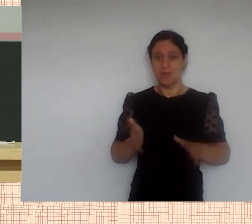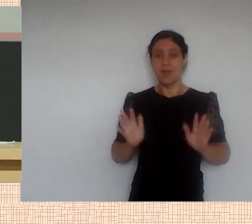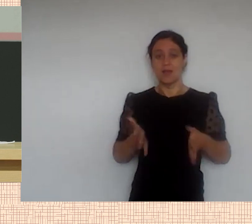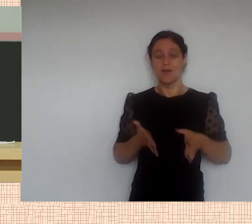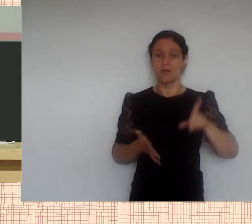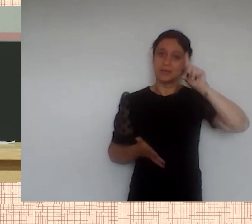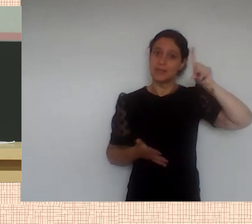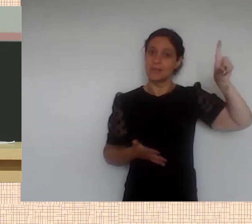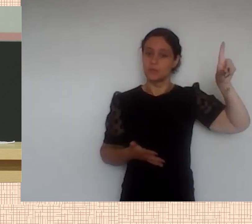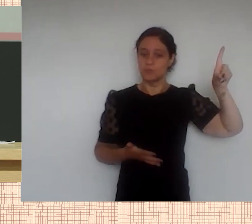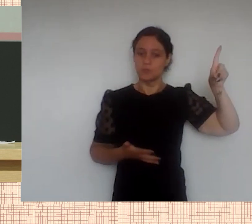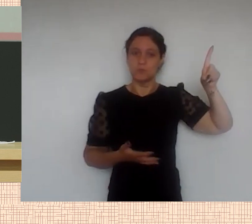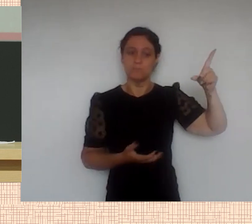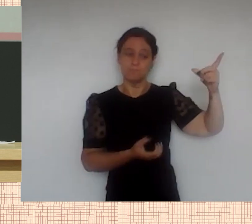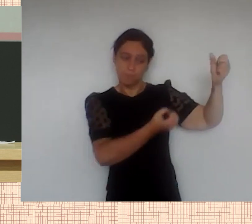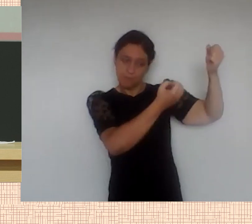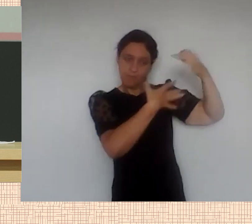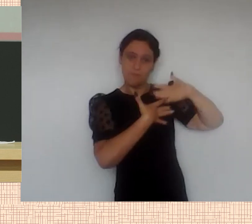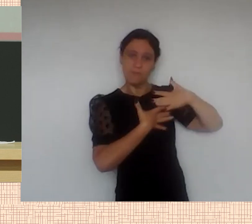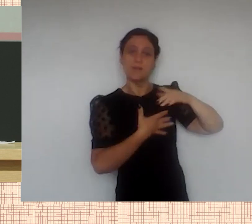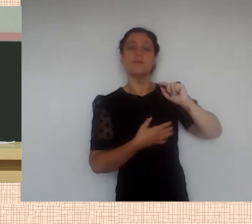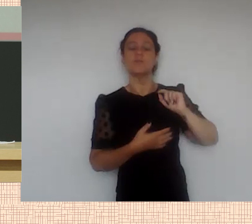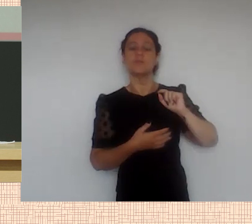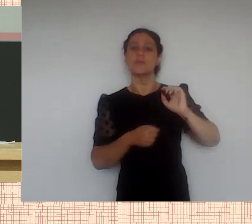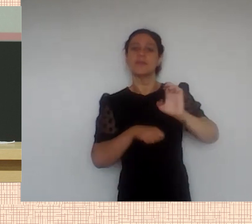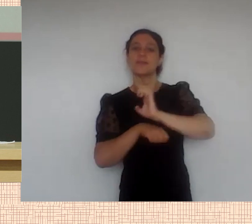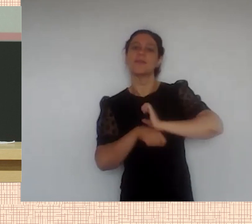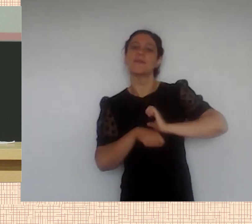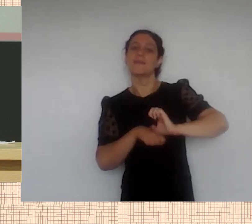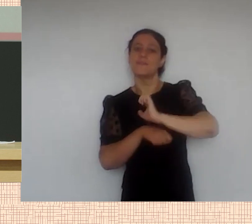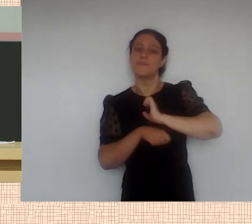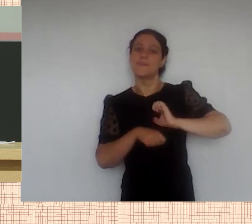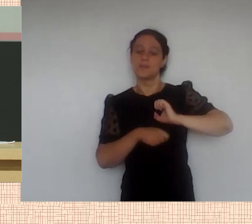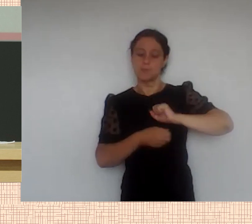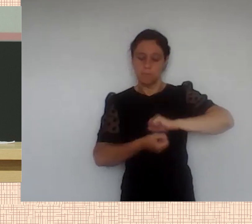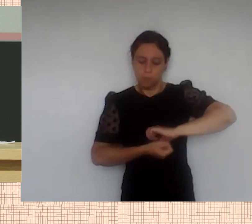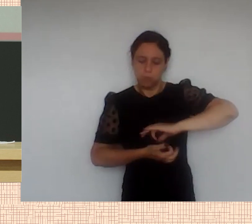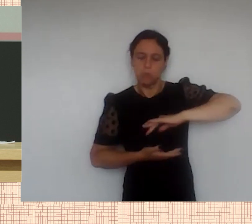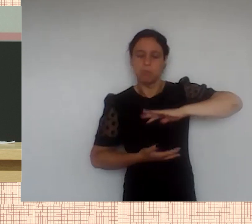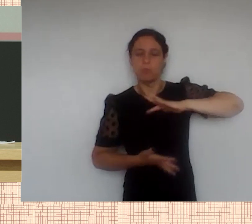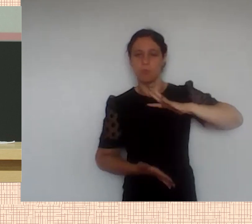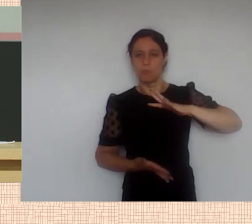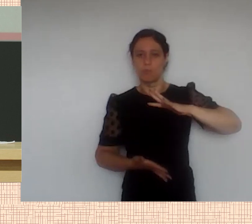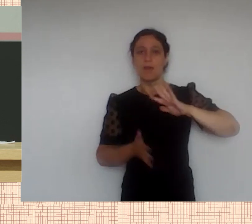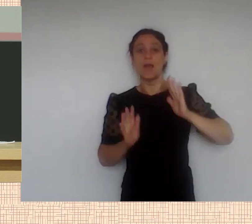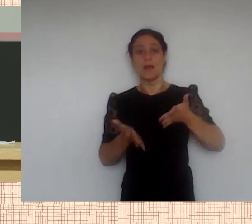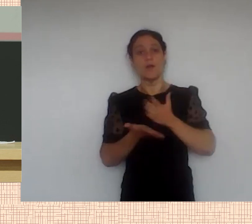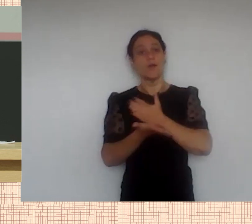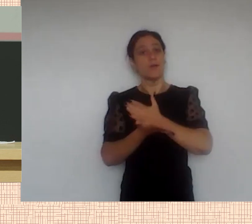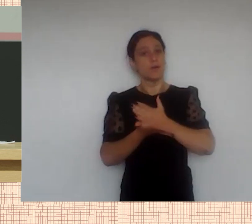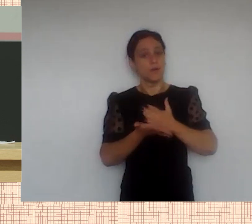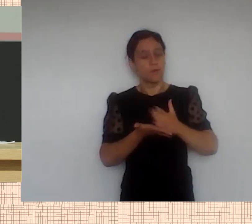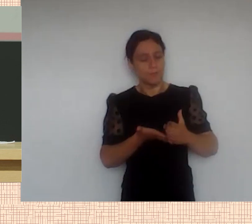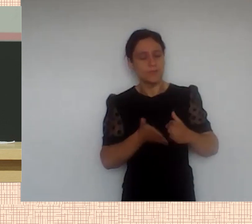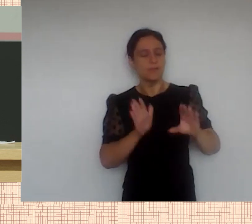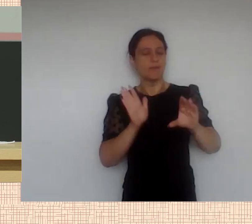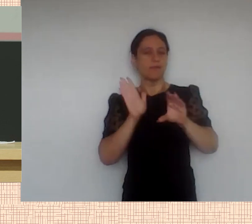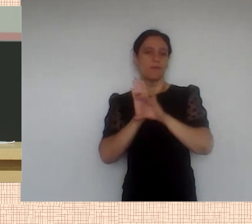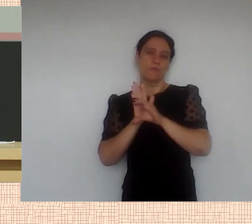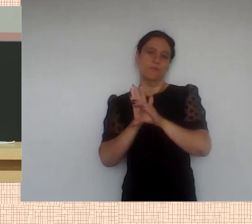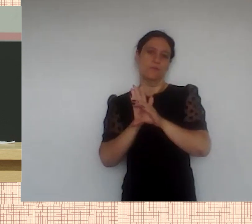fazendo, e é revelado pelo livro de Efésios, e é por aí que nós vamos entrar no livro de